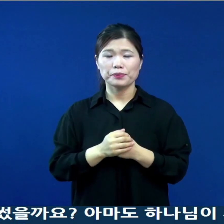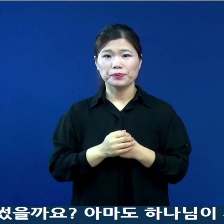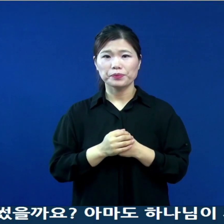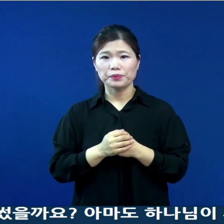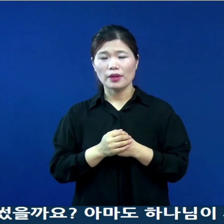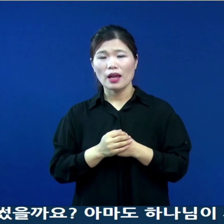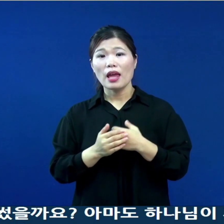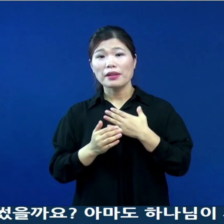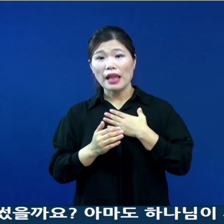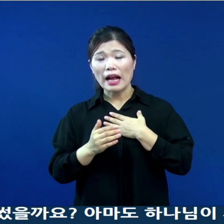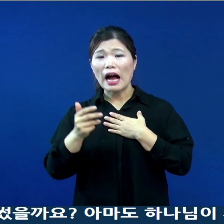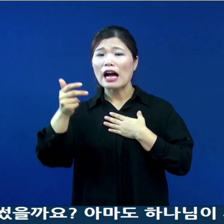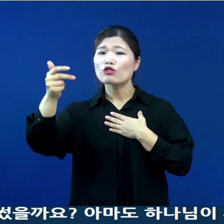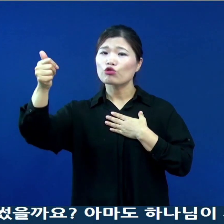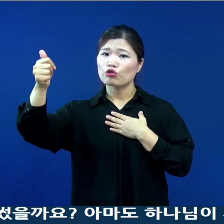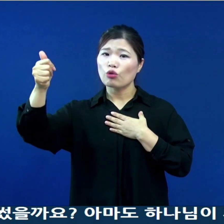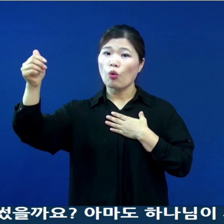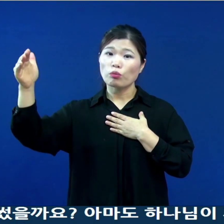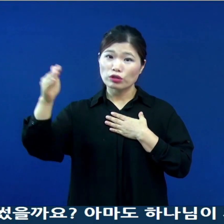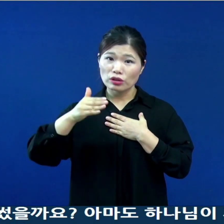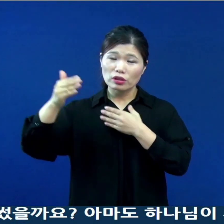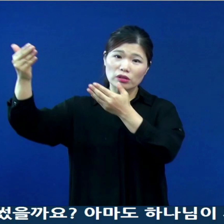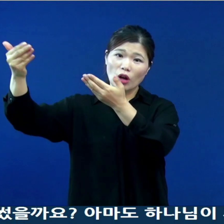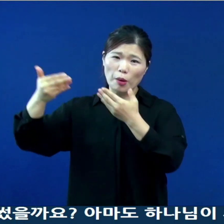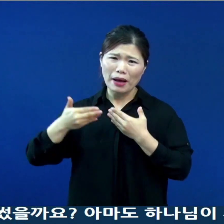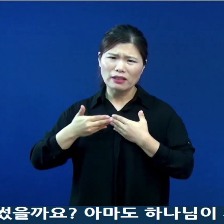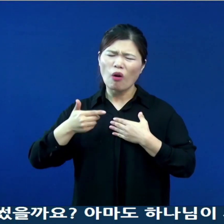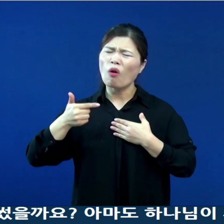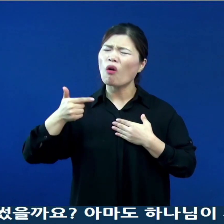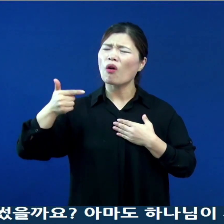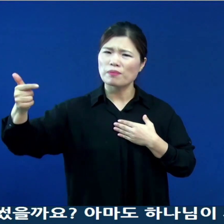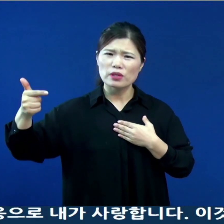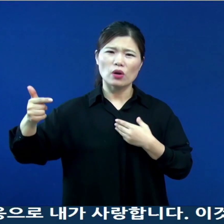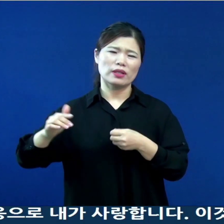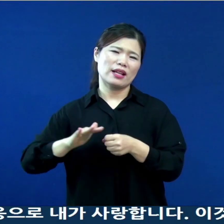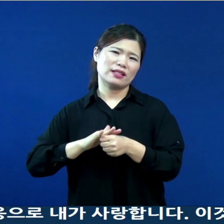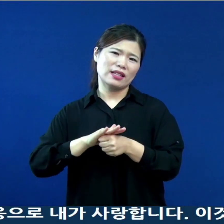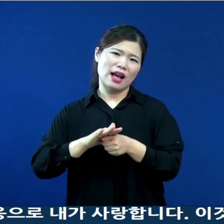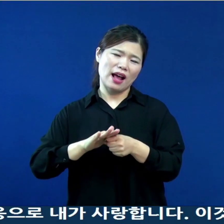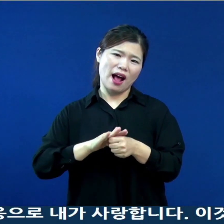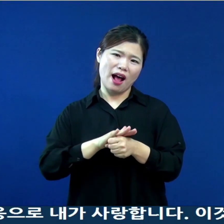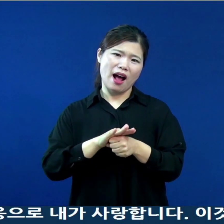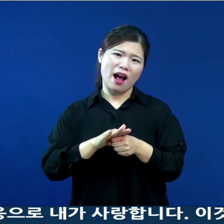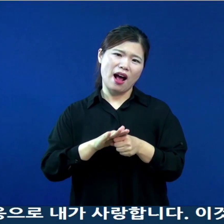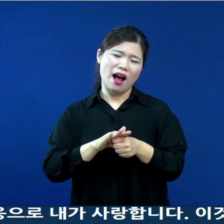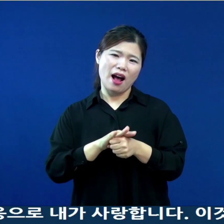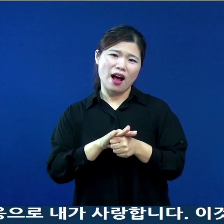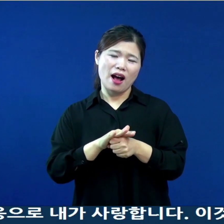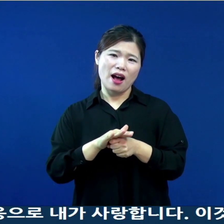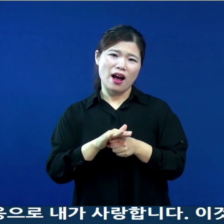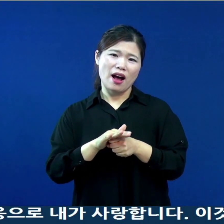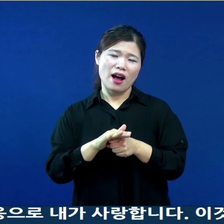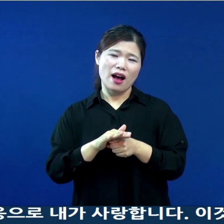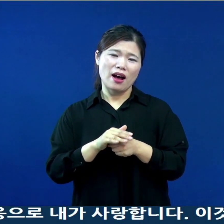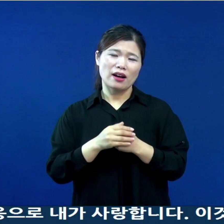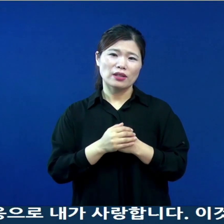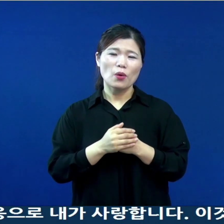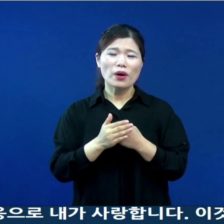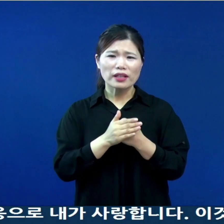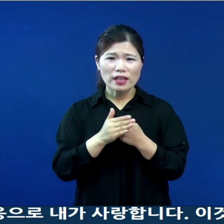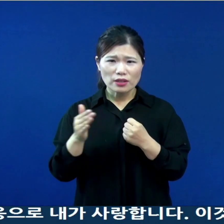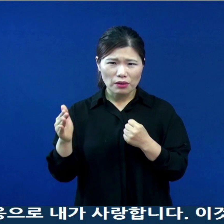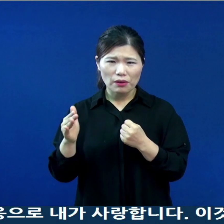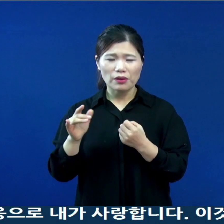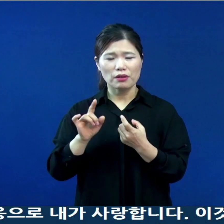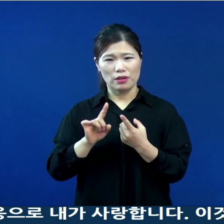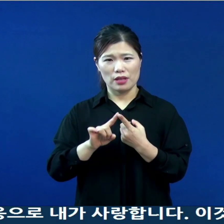내가 주께로부터 받은 엄청난 사랑을 기반으로 이것에